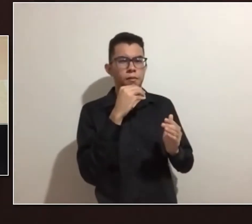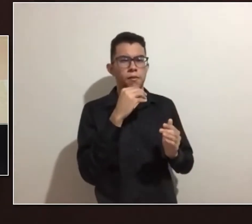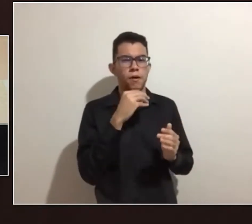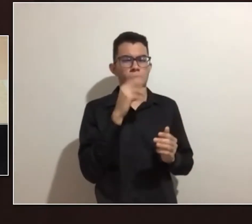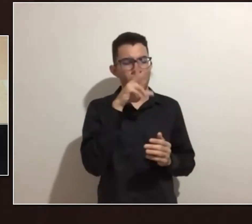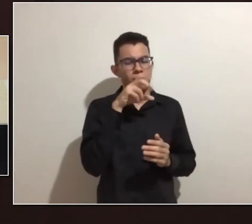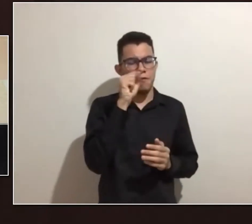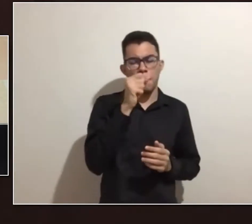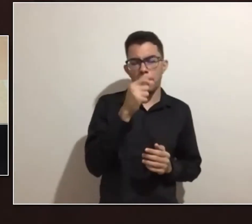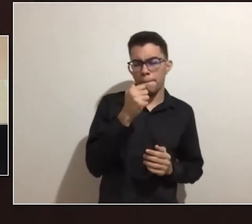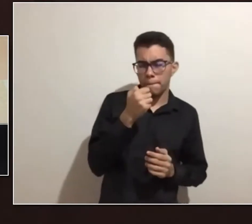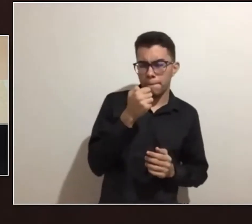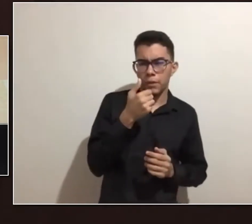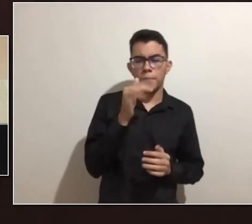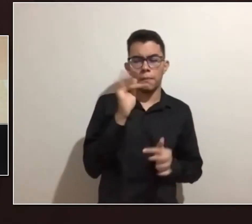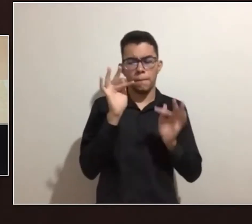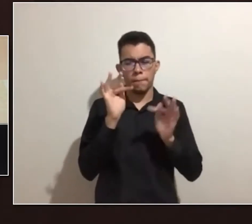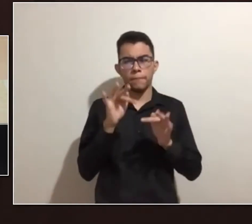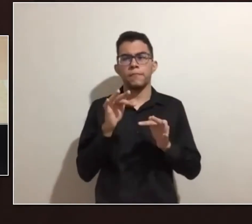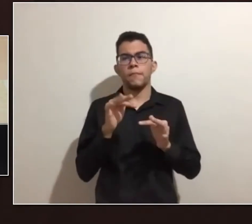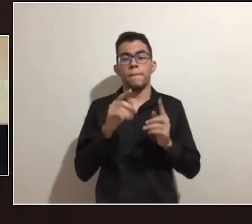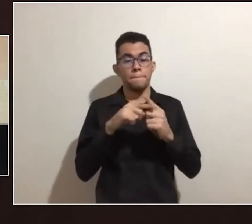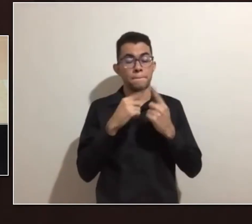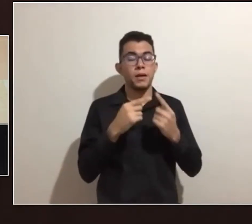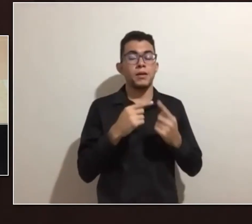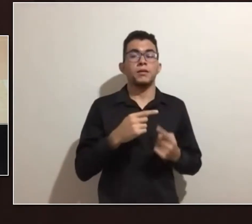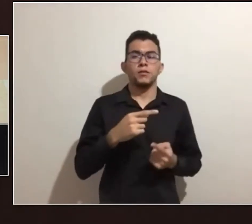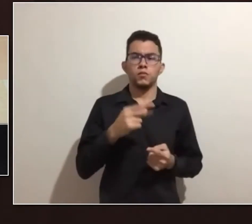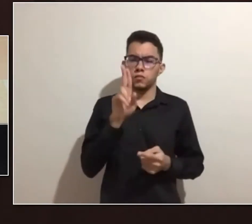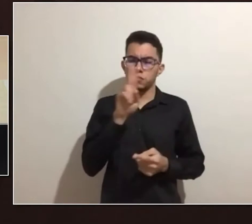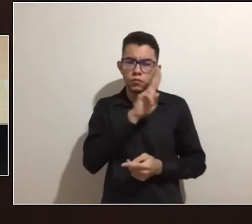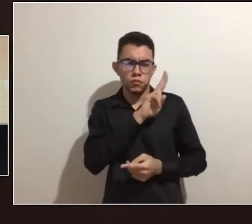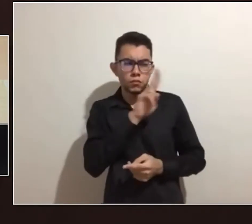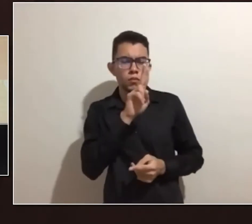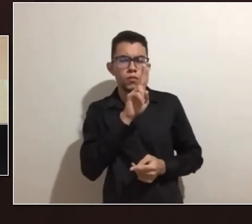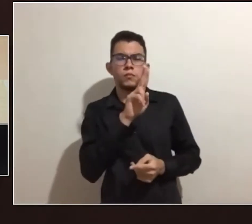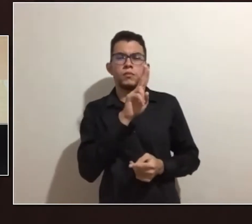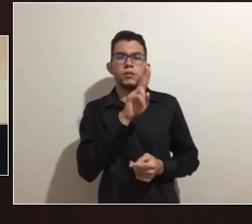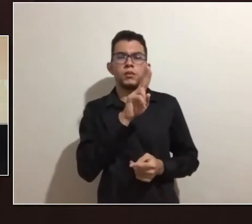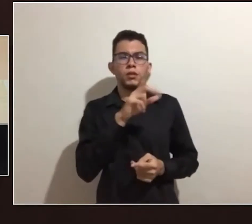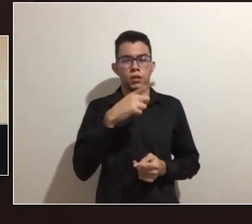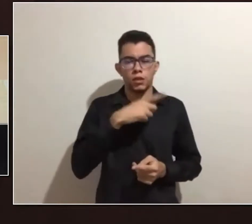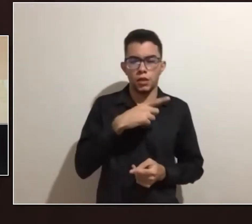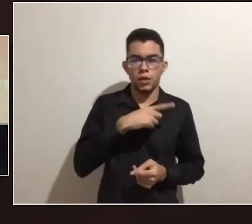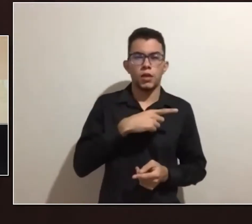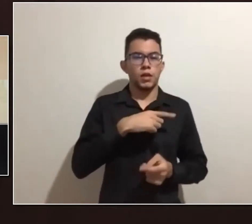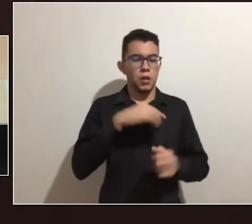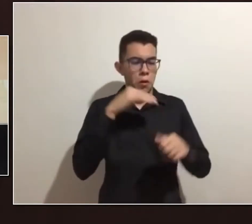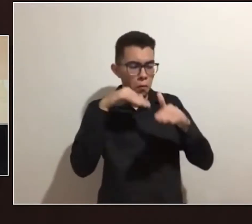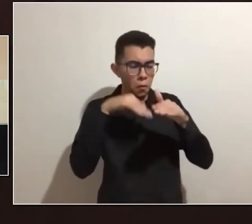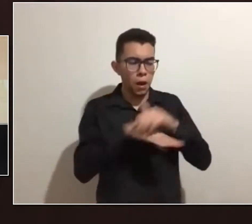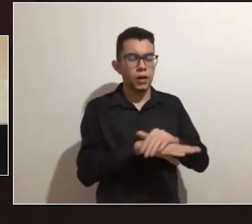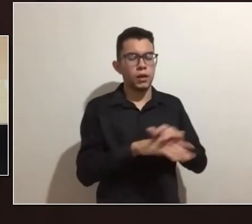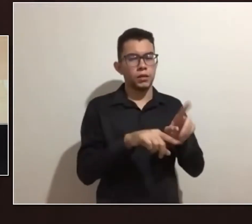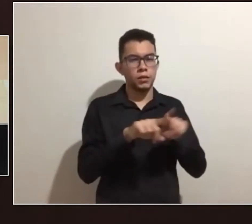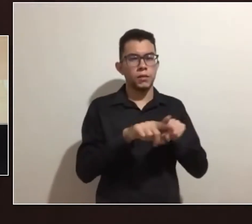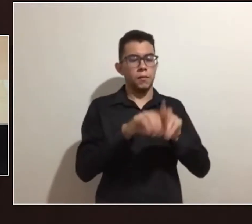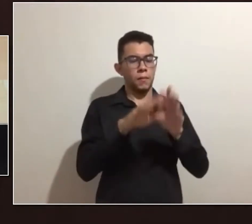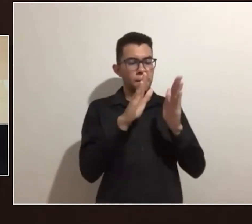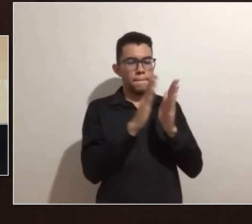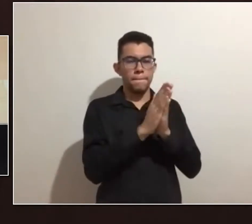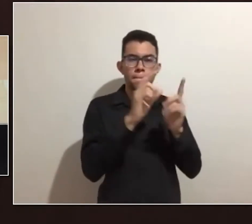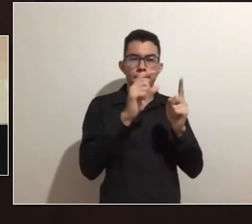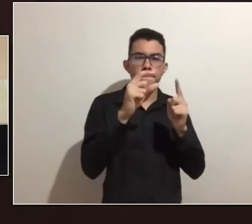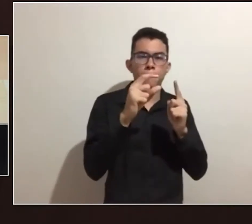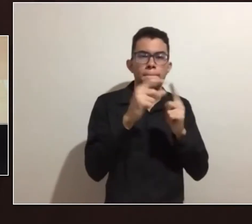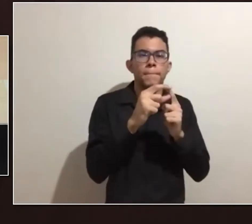que nunca negou o nome do Senhor, é uma igreja que guarda a palavra do Senhor, é uma igreja que continua